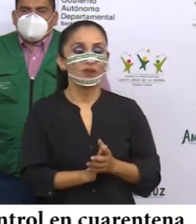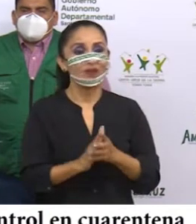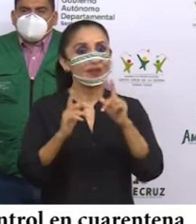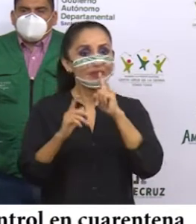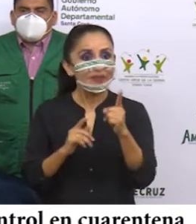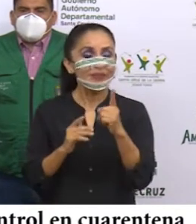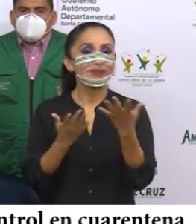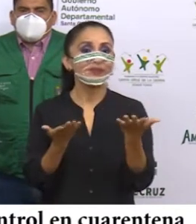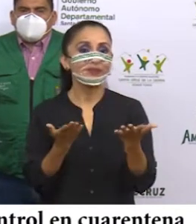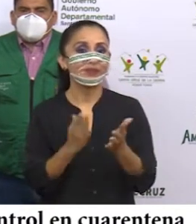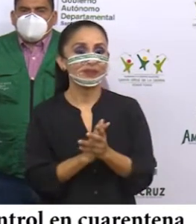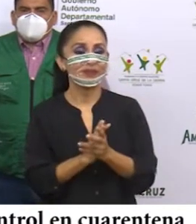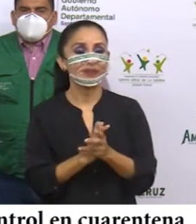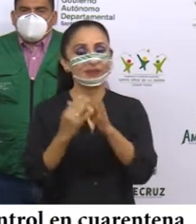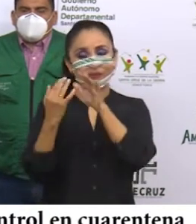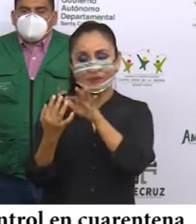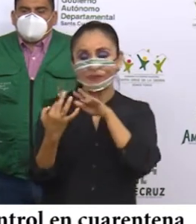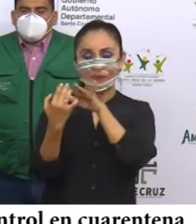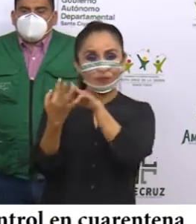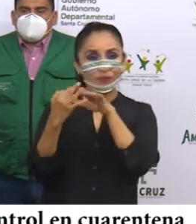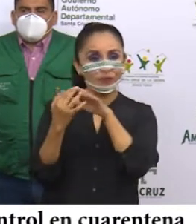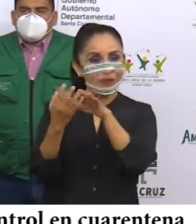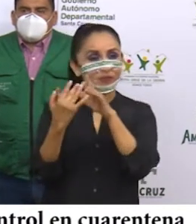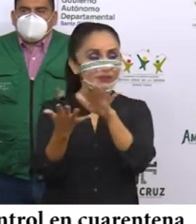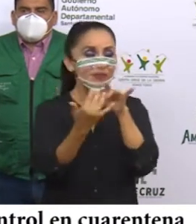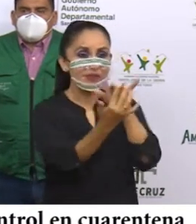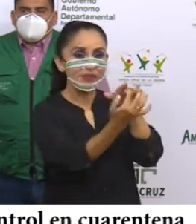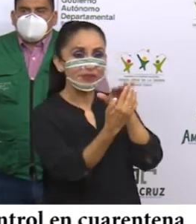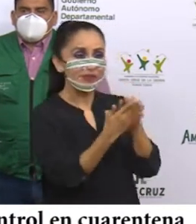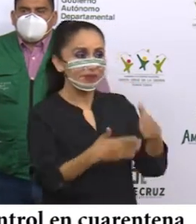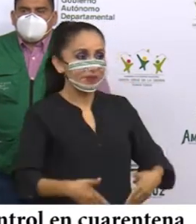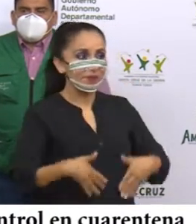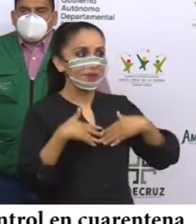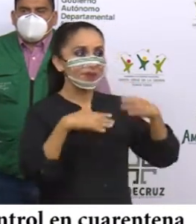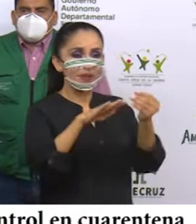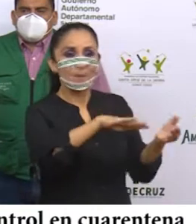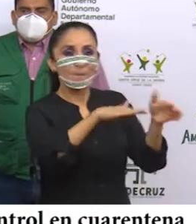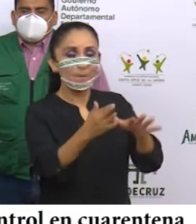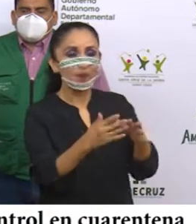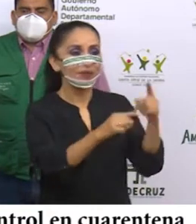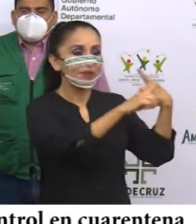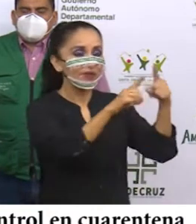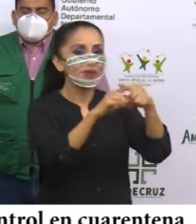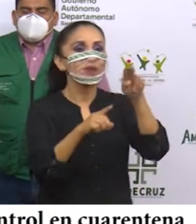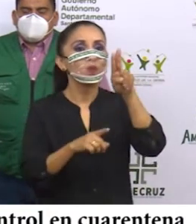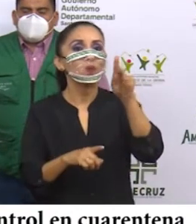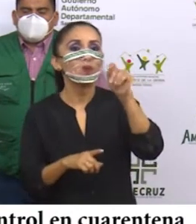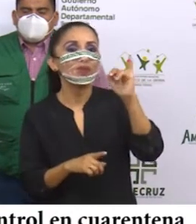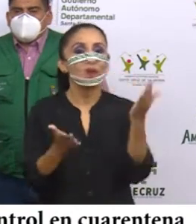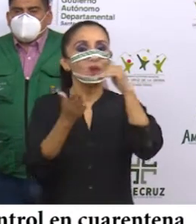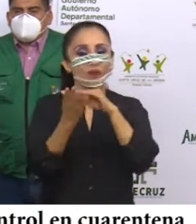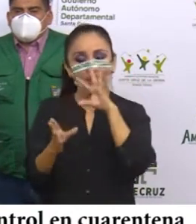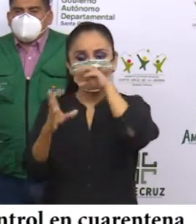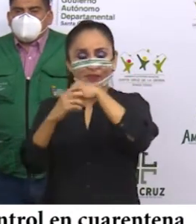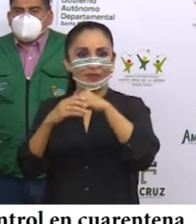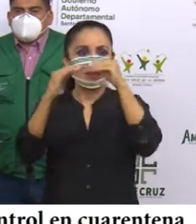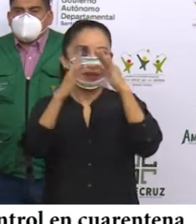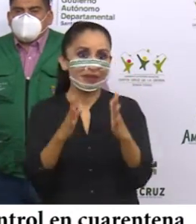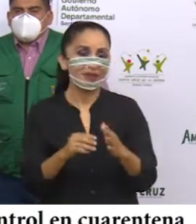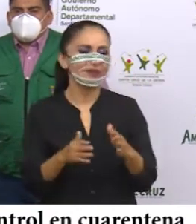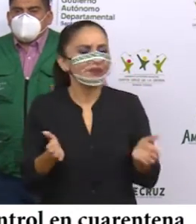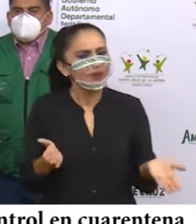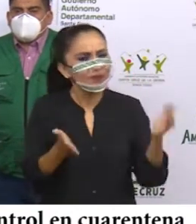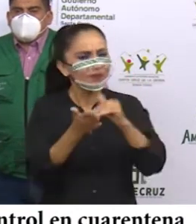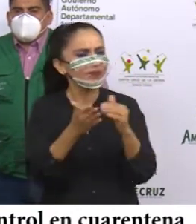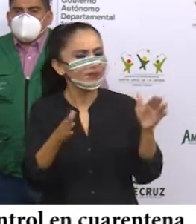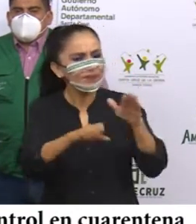se encuentran debatiéndose entre la vida y la muerte en nuestras unidades de terapia intensiva. Insistirle a